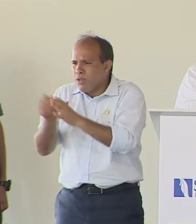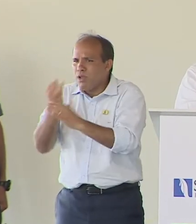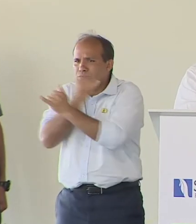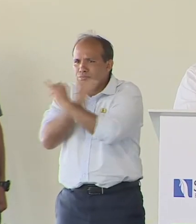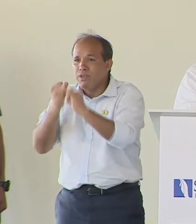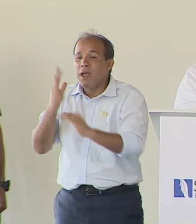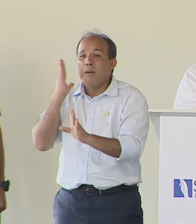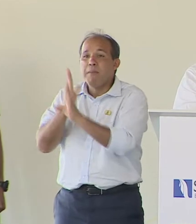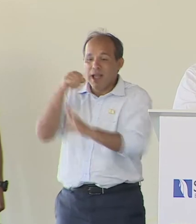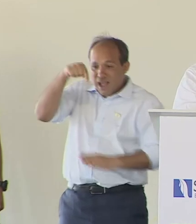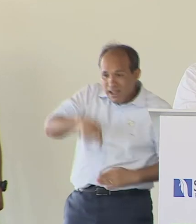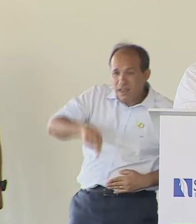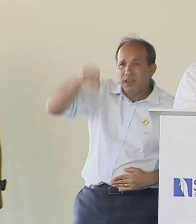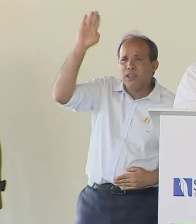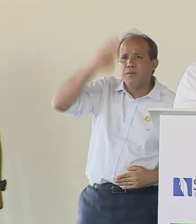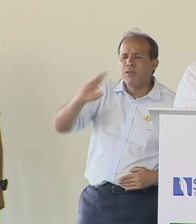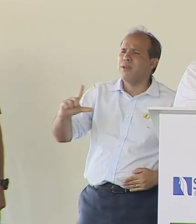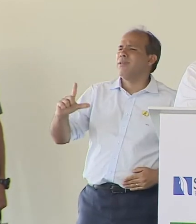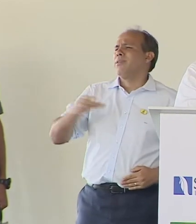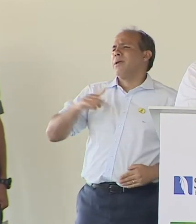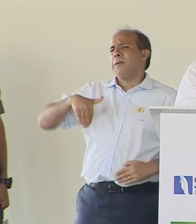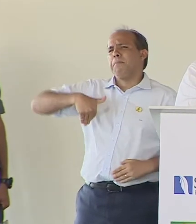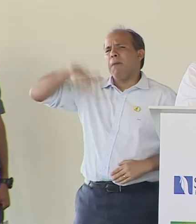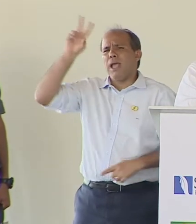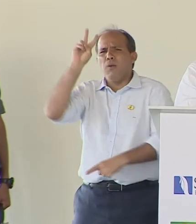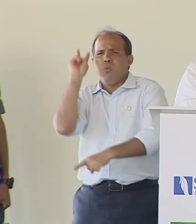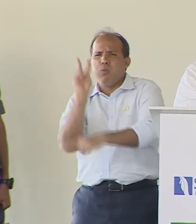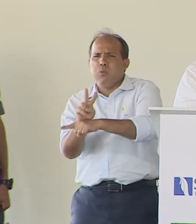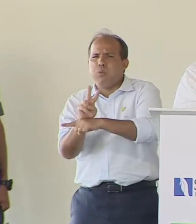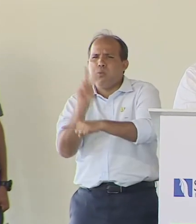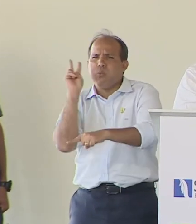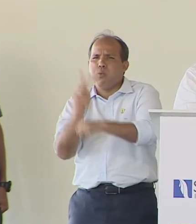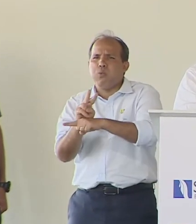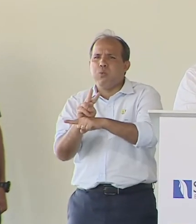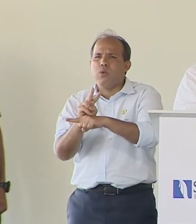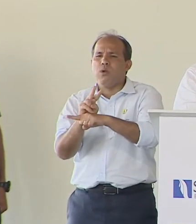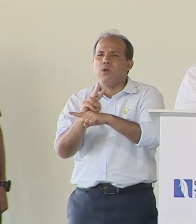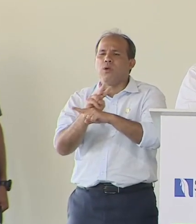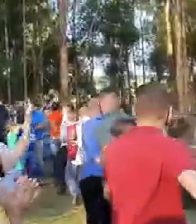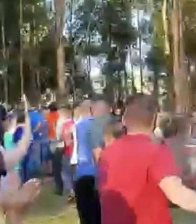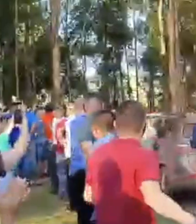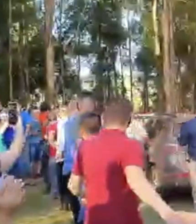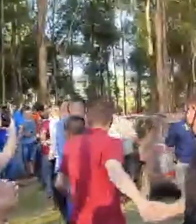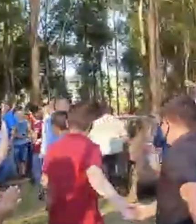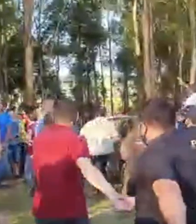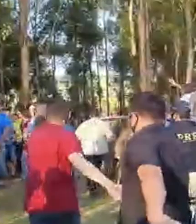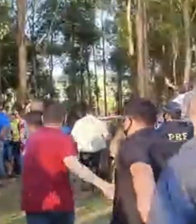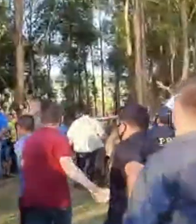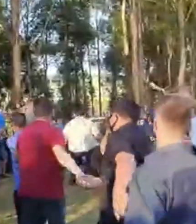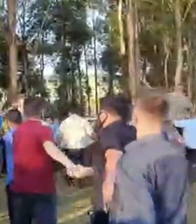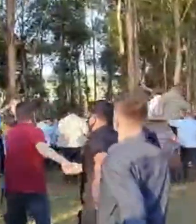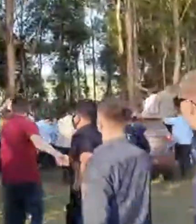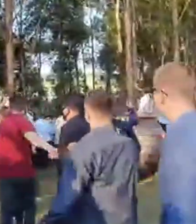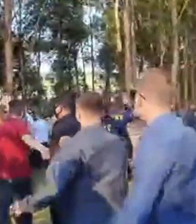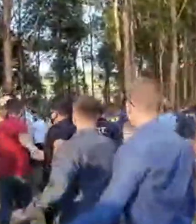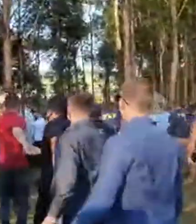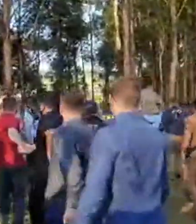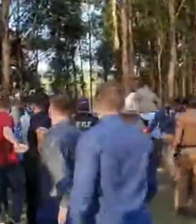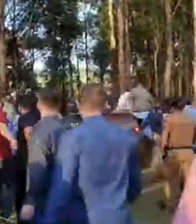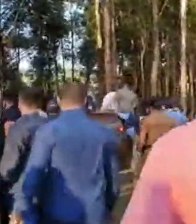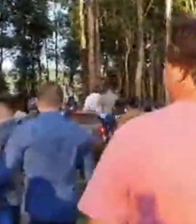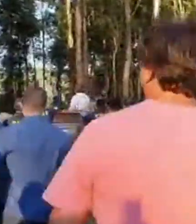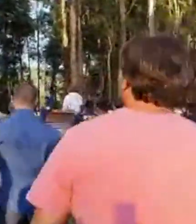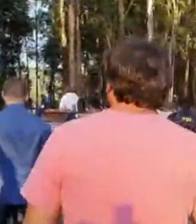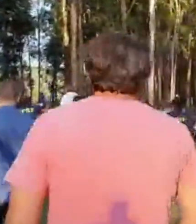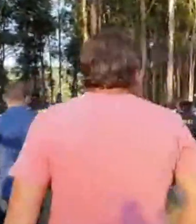nós somos o país que mais preserva o meio ambiente no mundo. Após a cerimônia oficial, o presidente foi